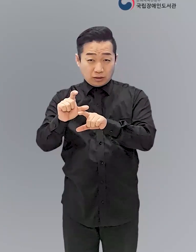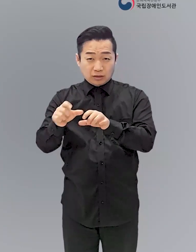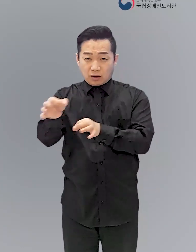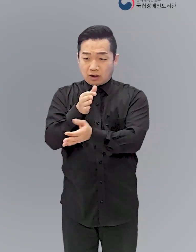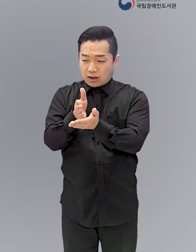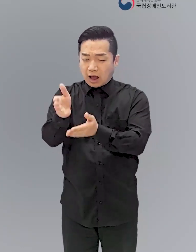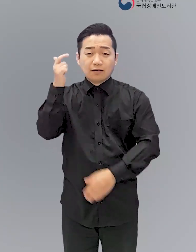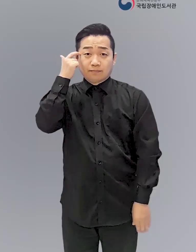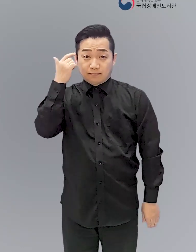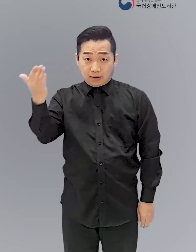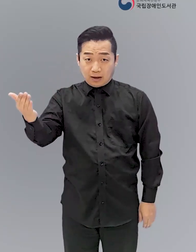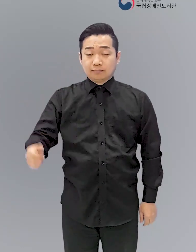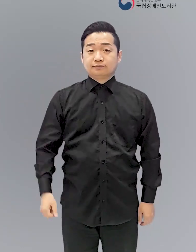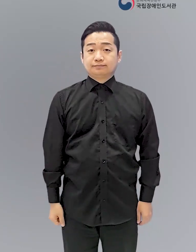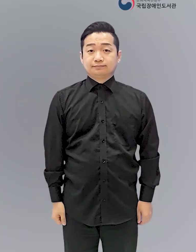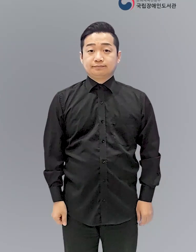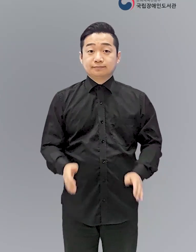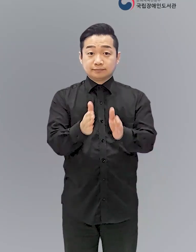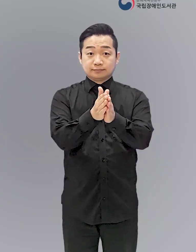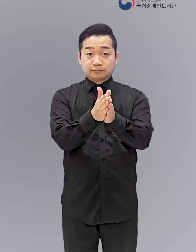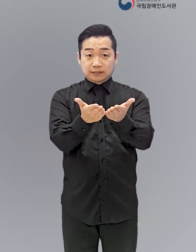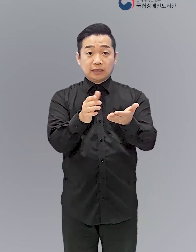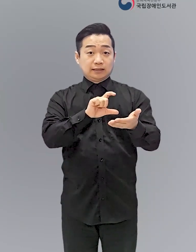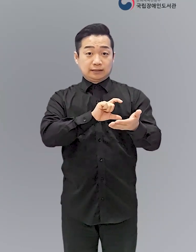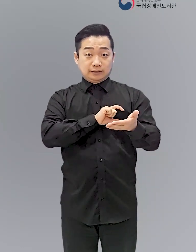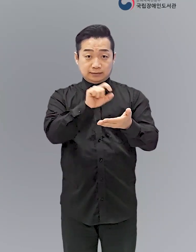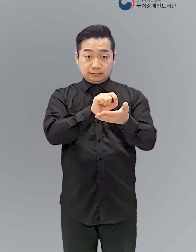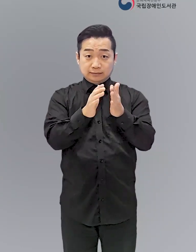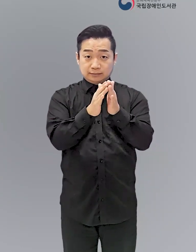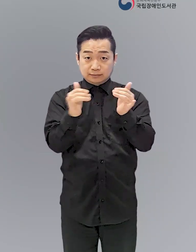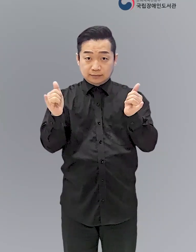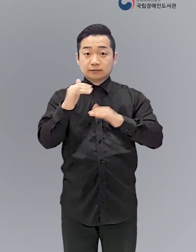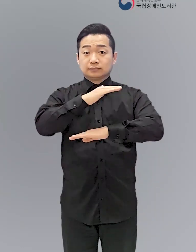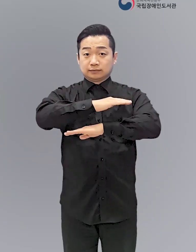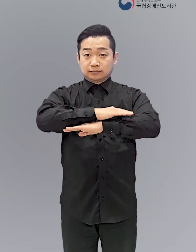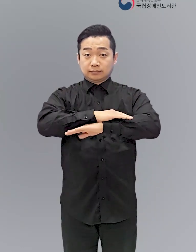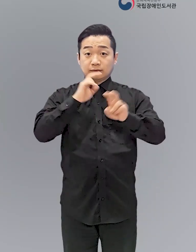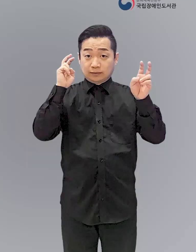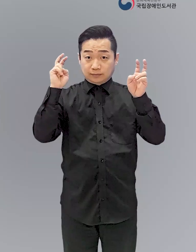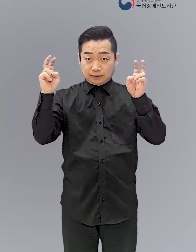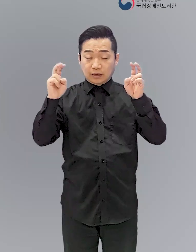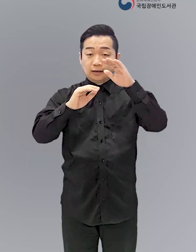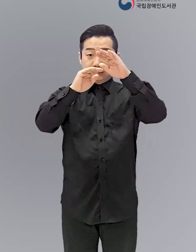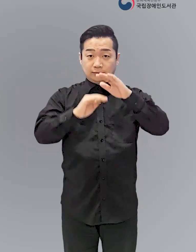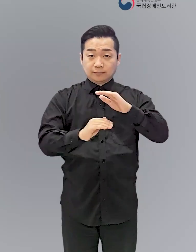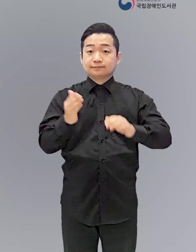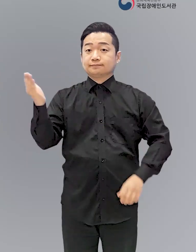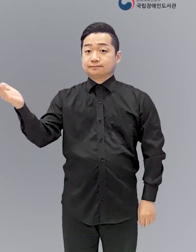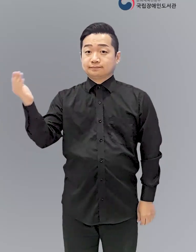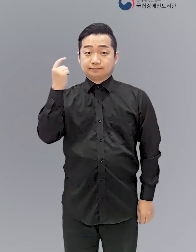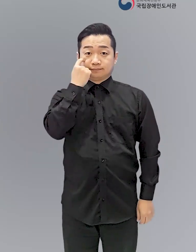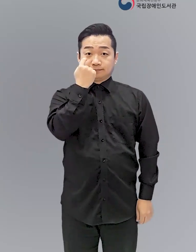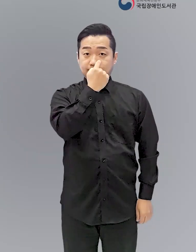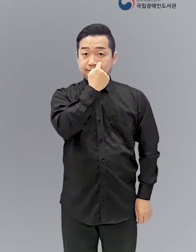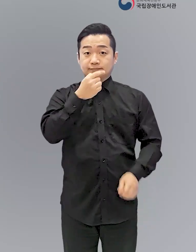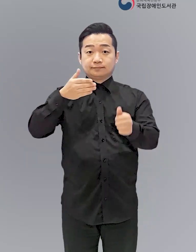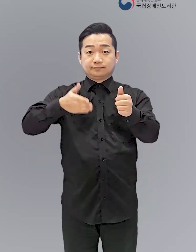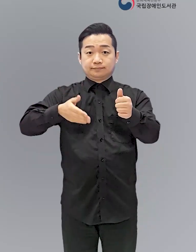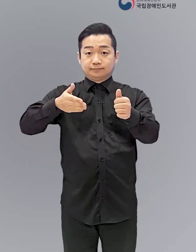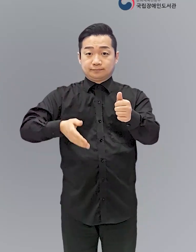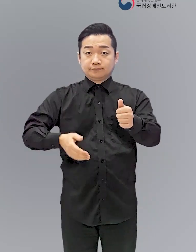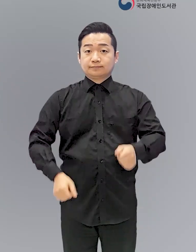인생 고민 경제학에 묻다. 도서명 밥 먹여주는 경제학.